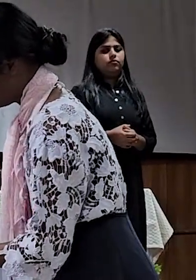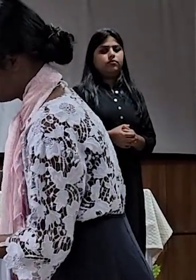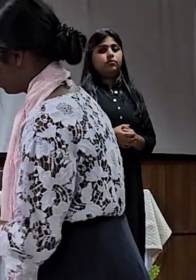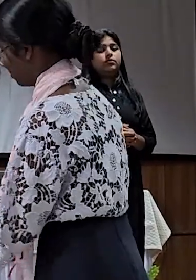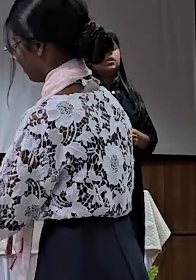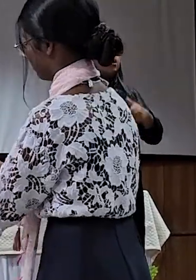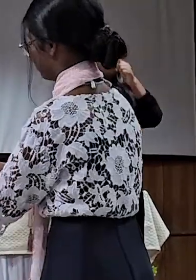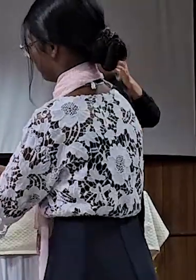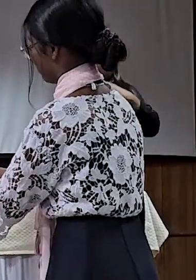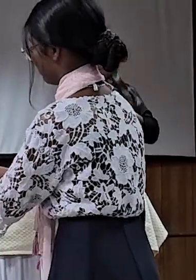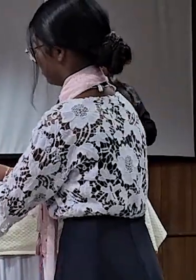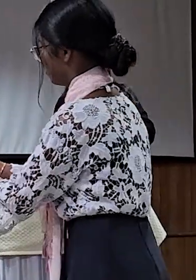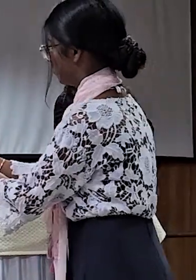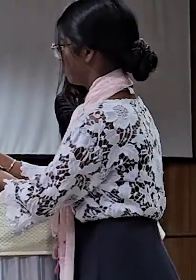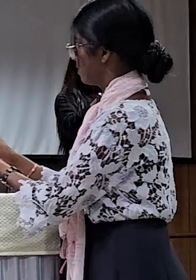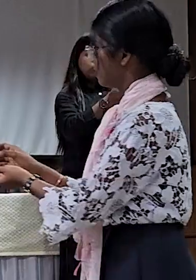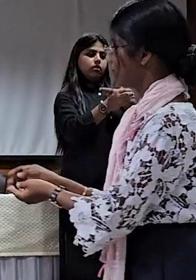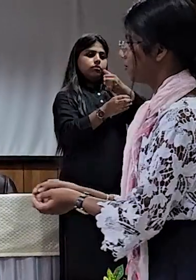वो पानी पीती है